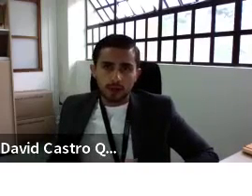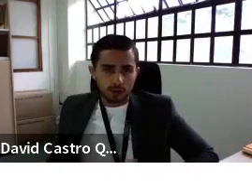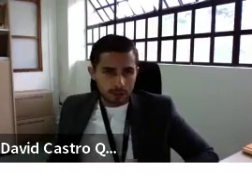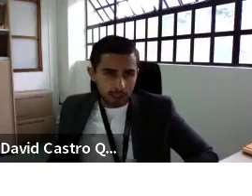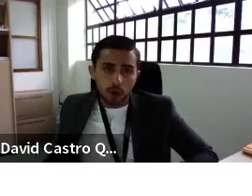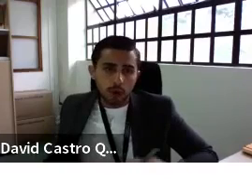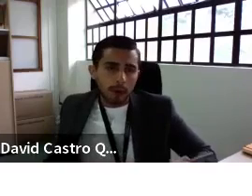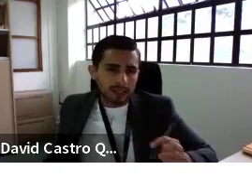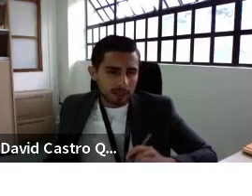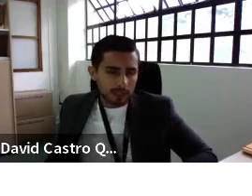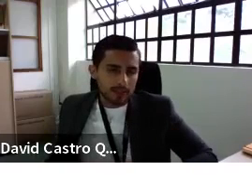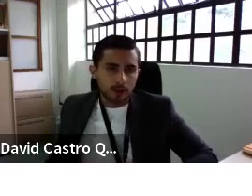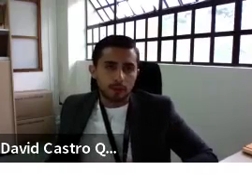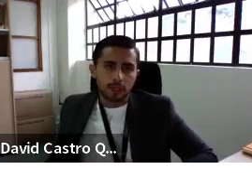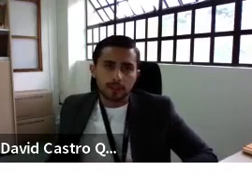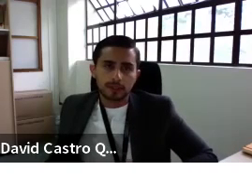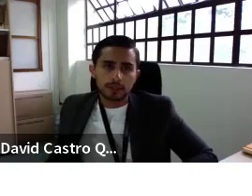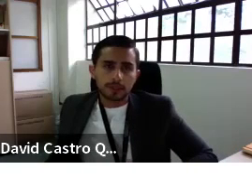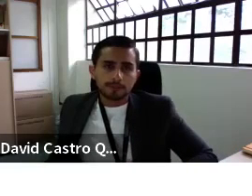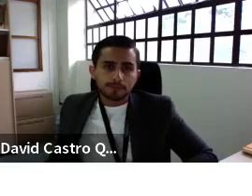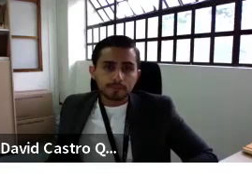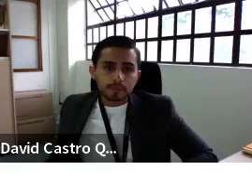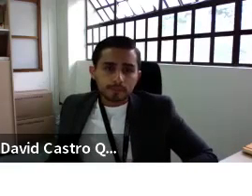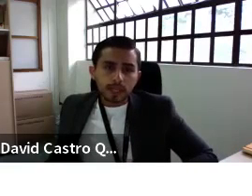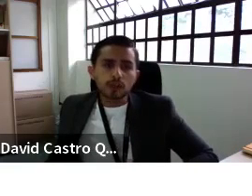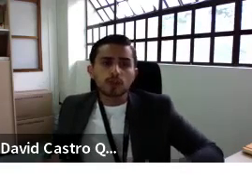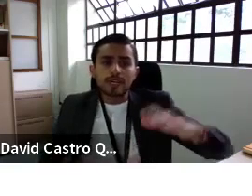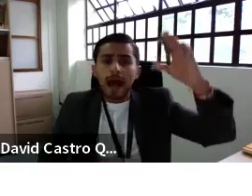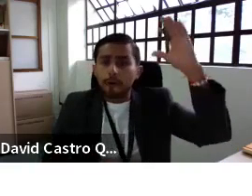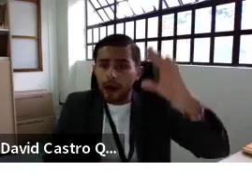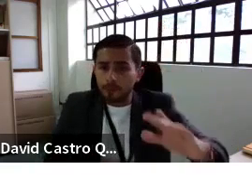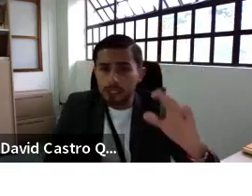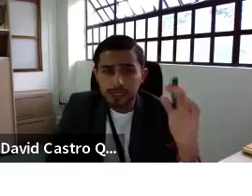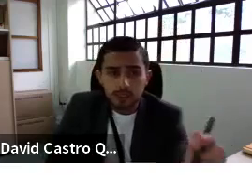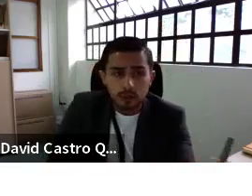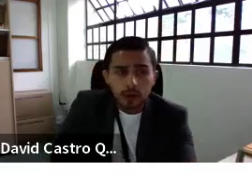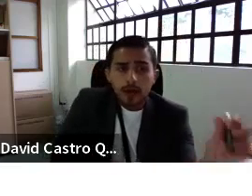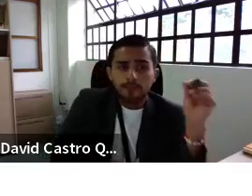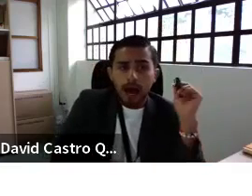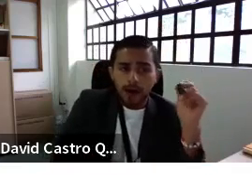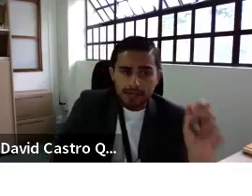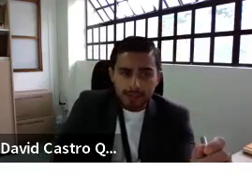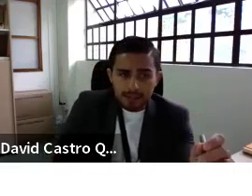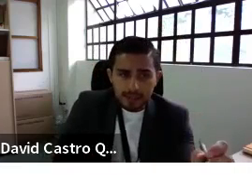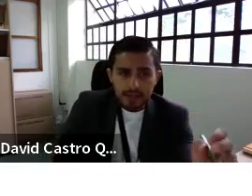conocimiento como parte más bien de este entonces hablábamos insisto avances de ciencia